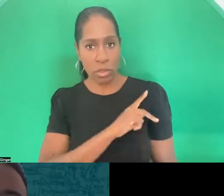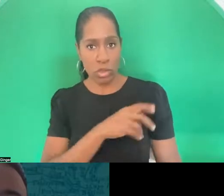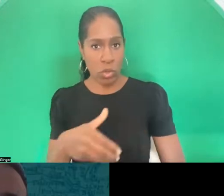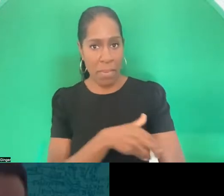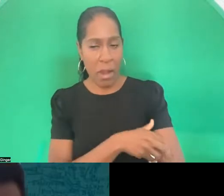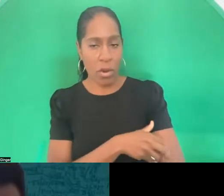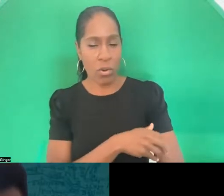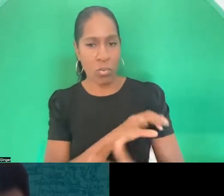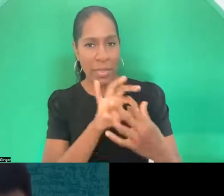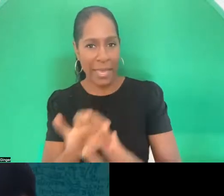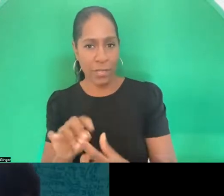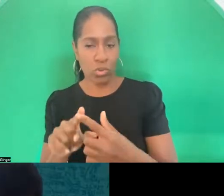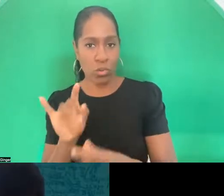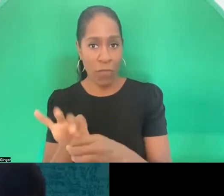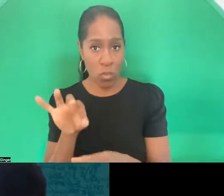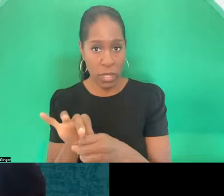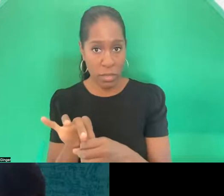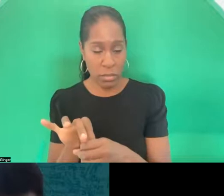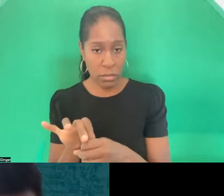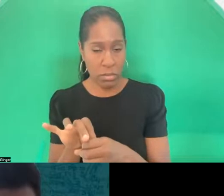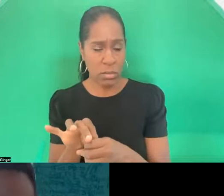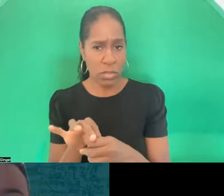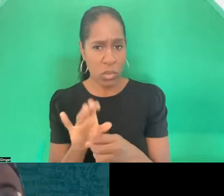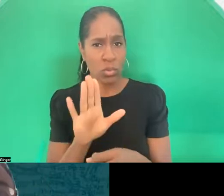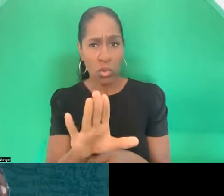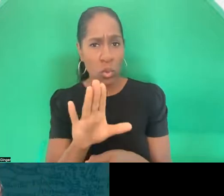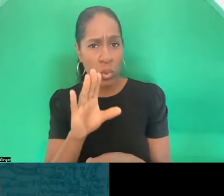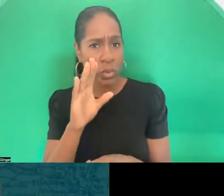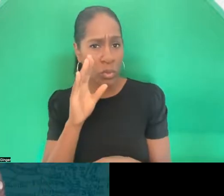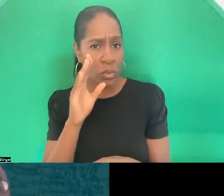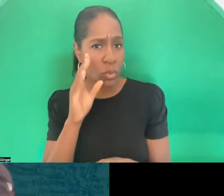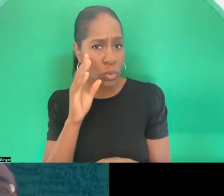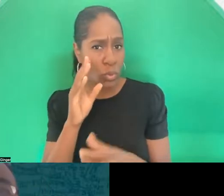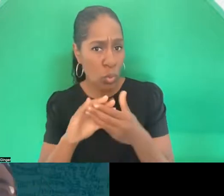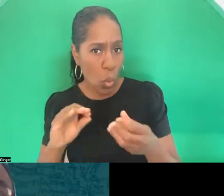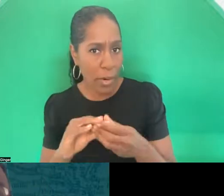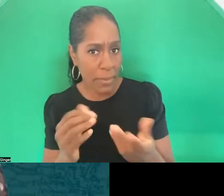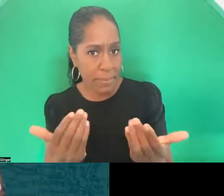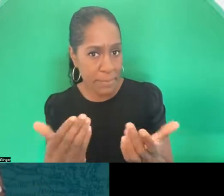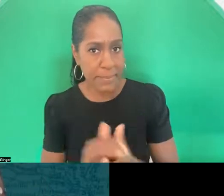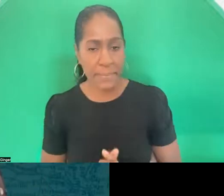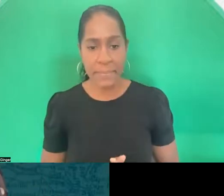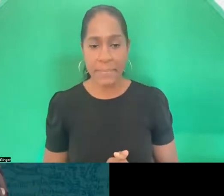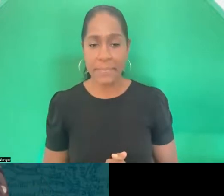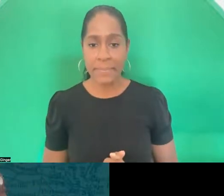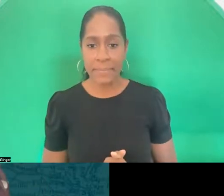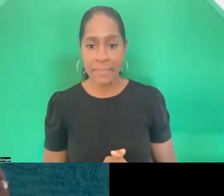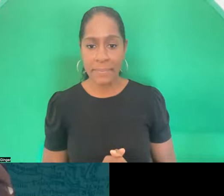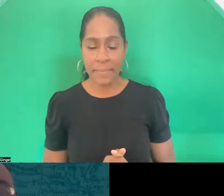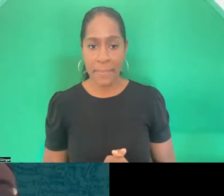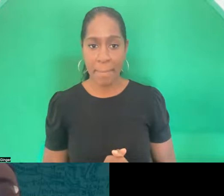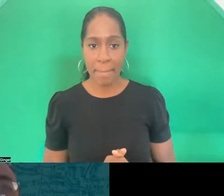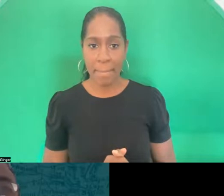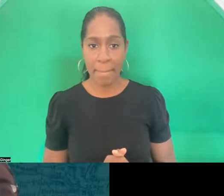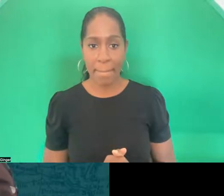de tu Poder Personal en cuanto a la votación a tomar esa decisión Entonces cuál es tu historia personal para en cuanto a la